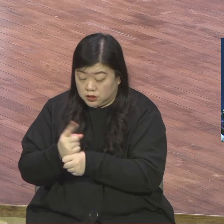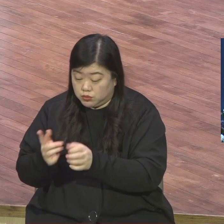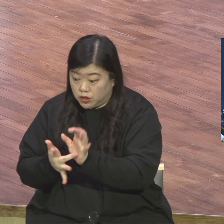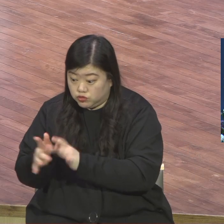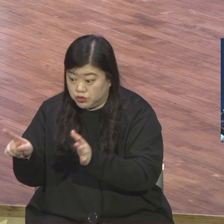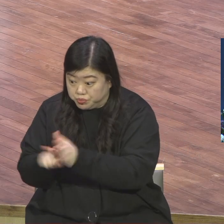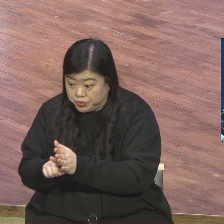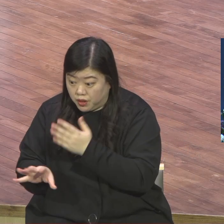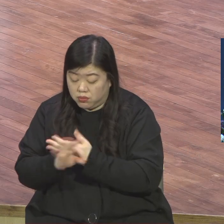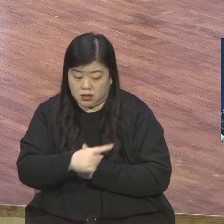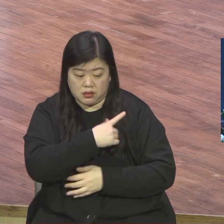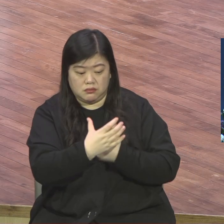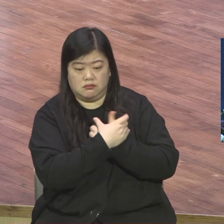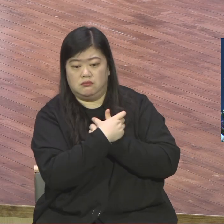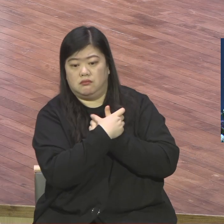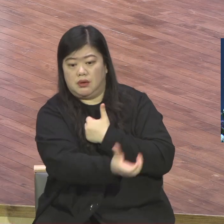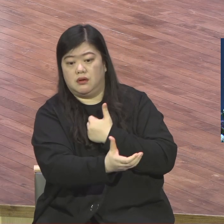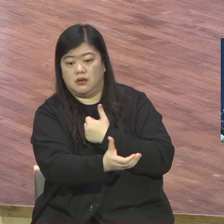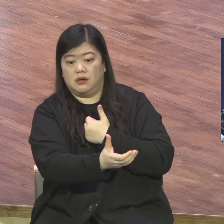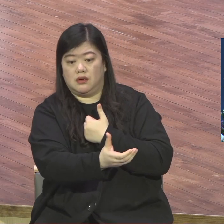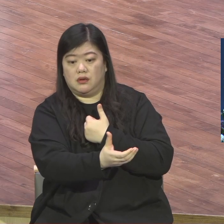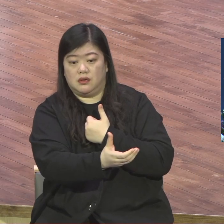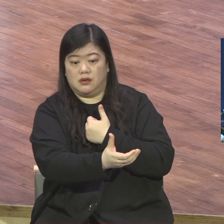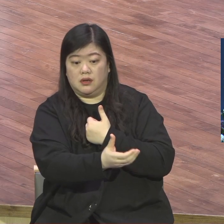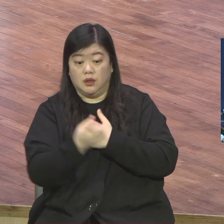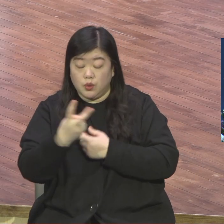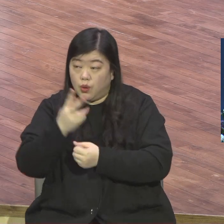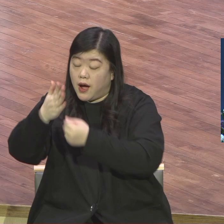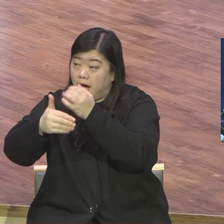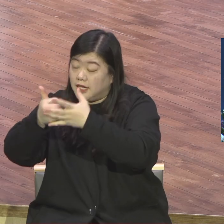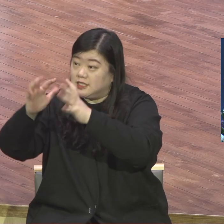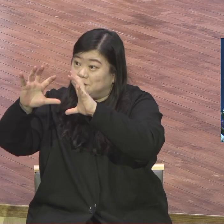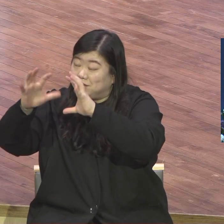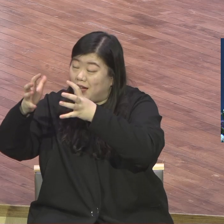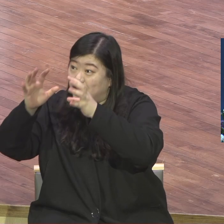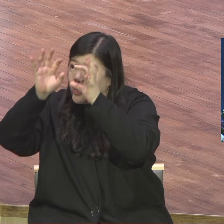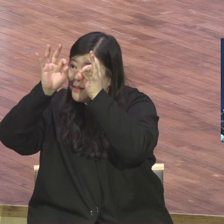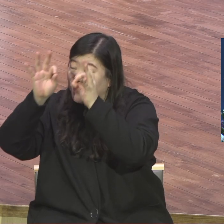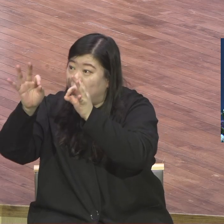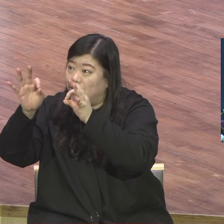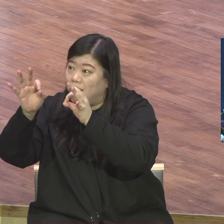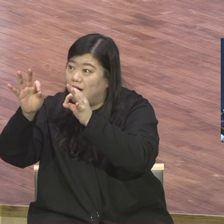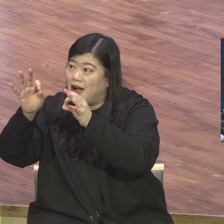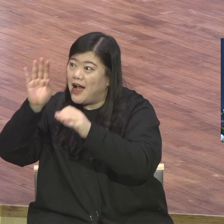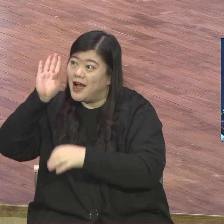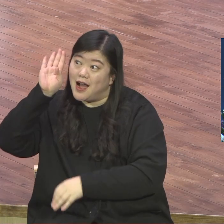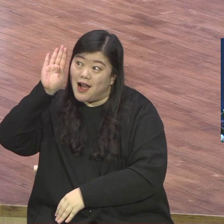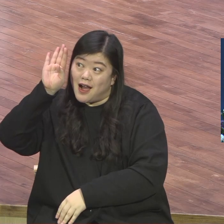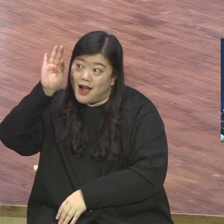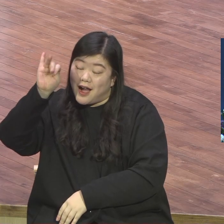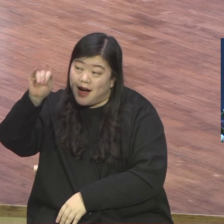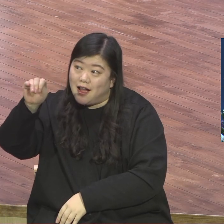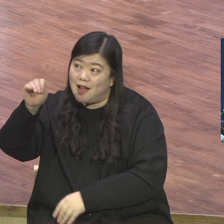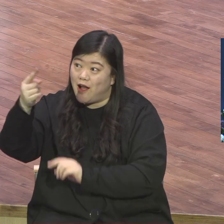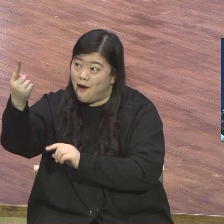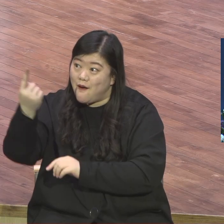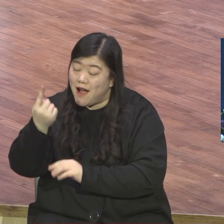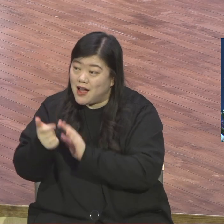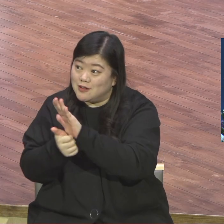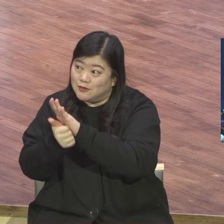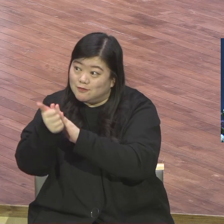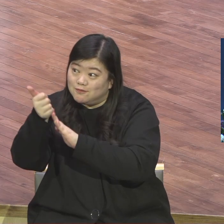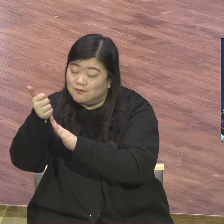이제는 보상된 하나님의 나라를 바라보면서 얻은 그 영원한 기쁨을 지금 누리는